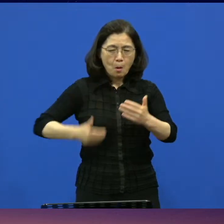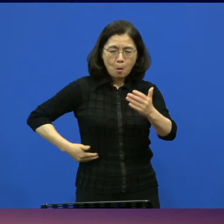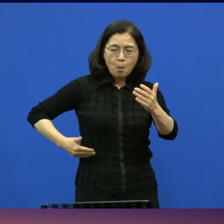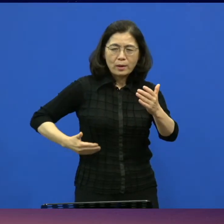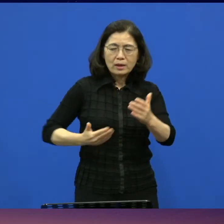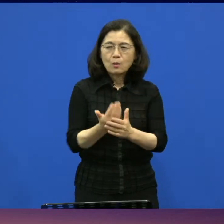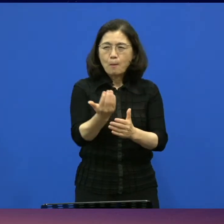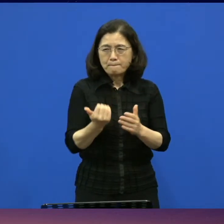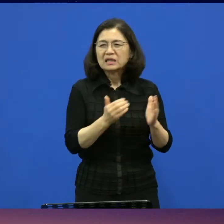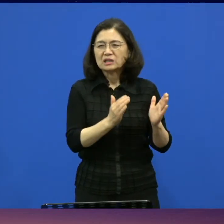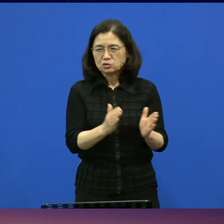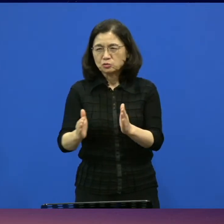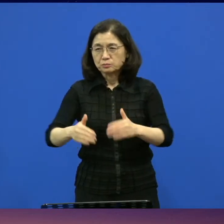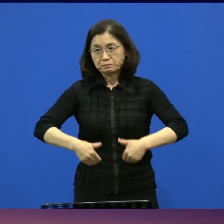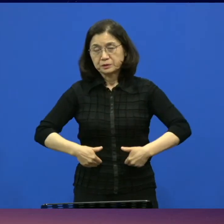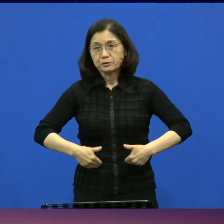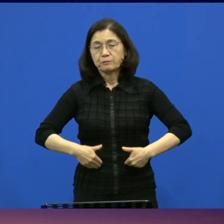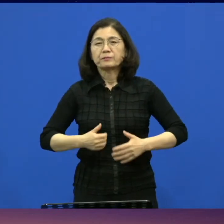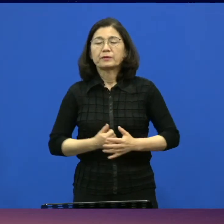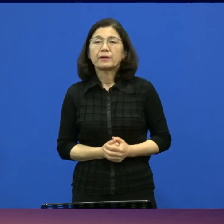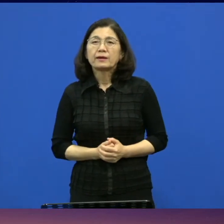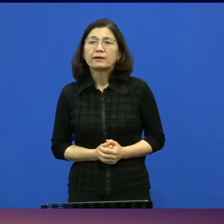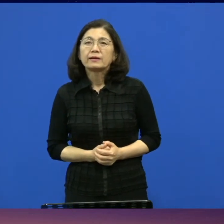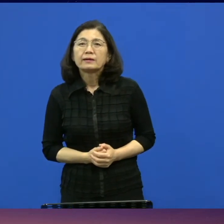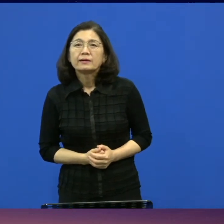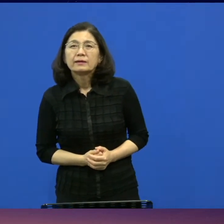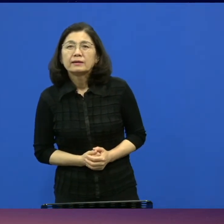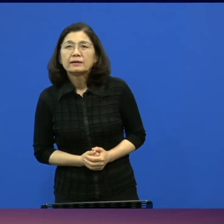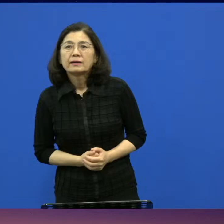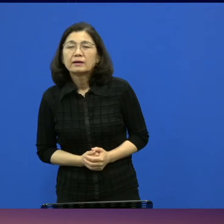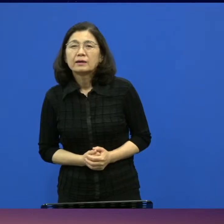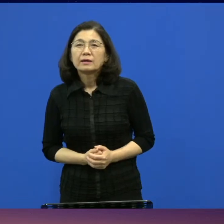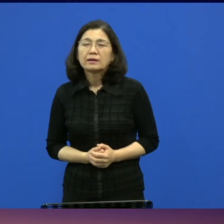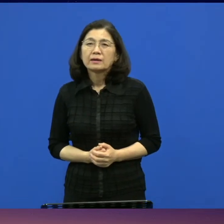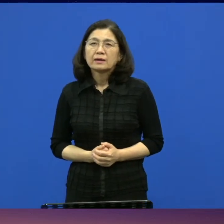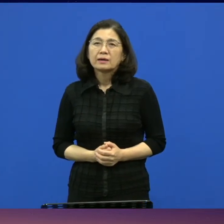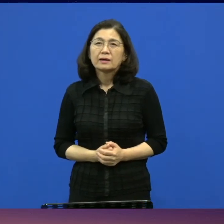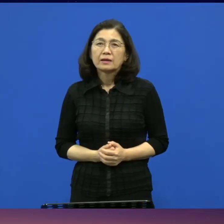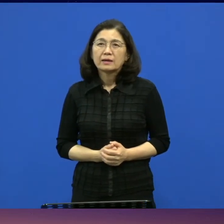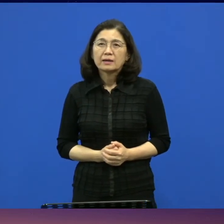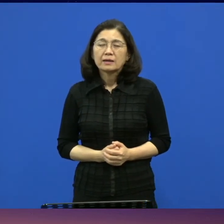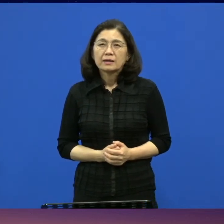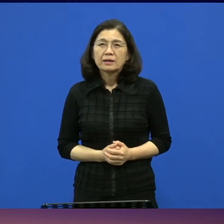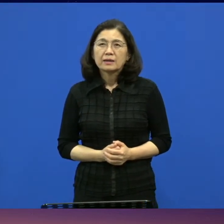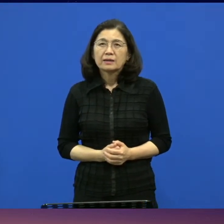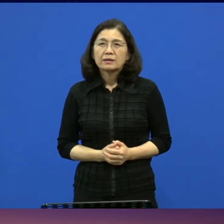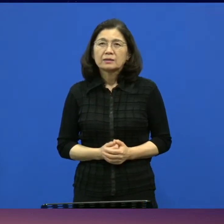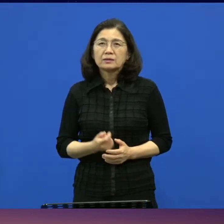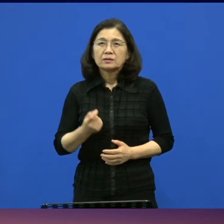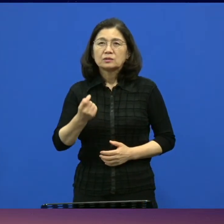살려고 발버둥만 치는 거죠. 그리고 조금만 움직여도 지치는 거.